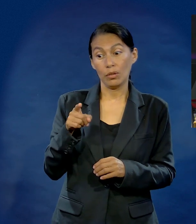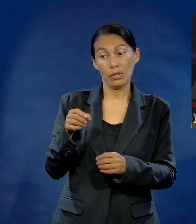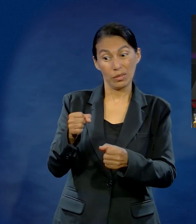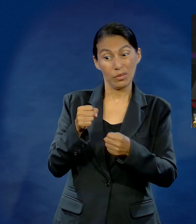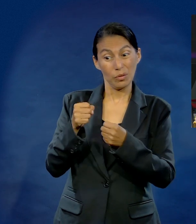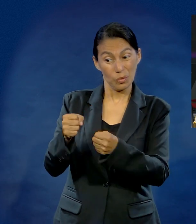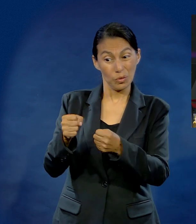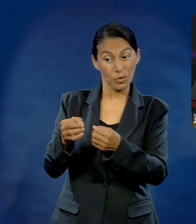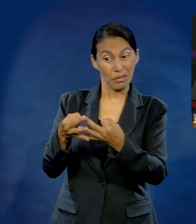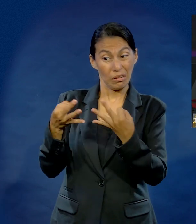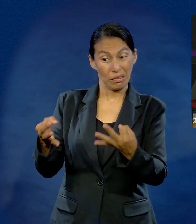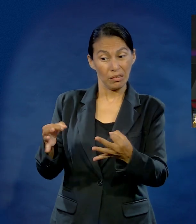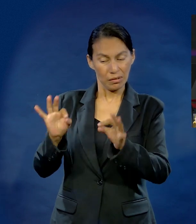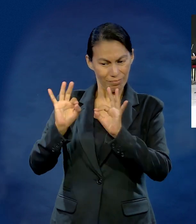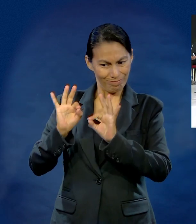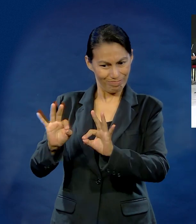tendré.